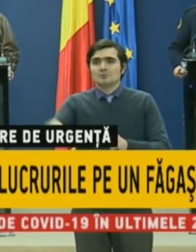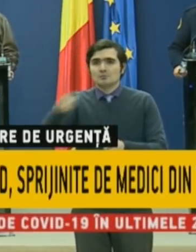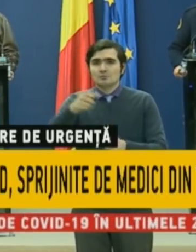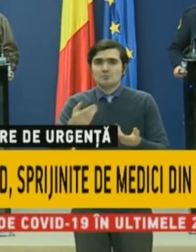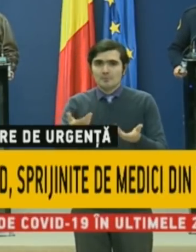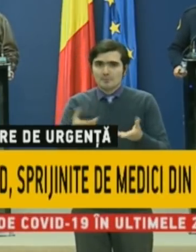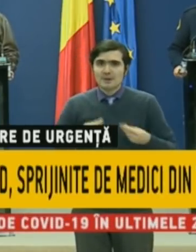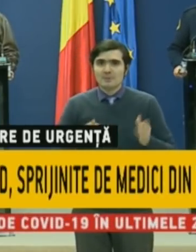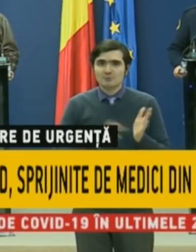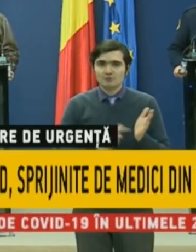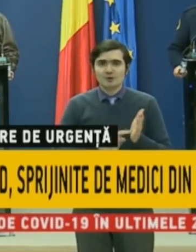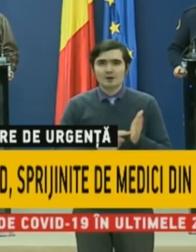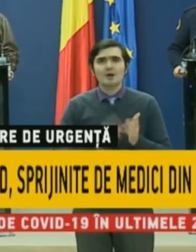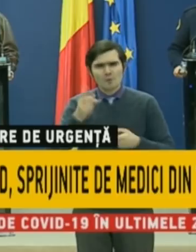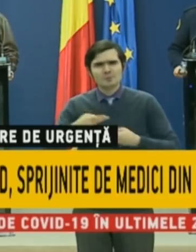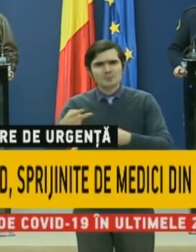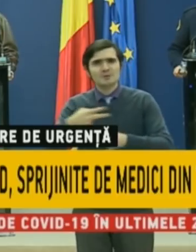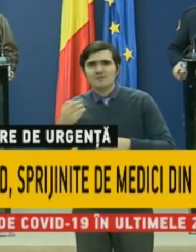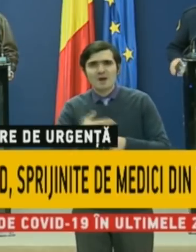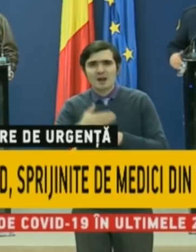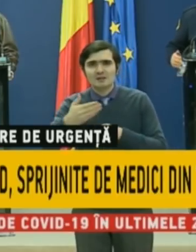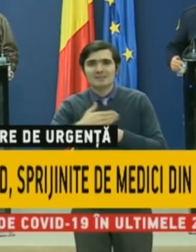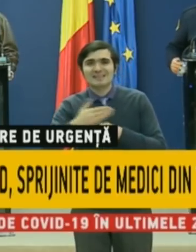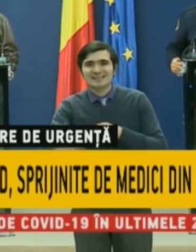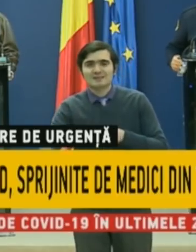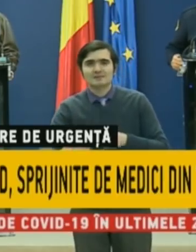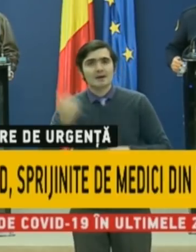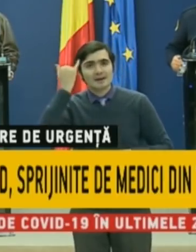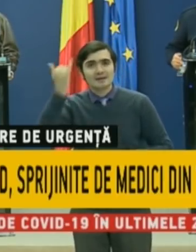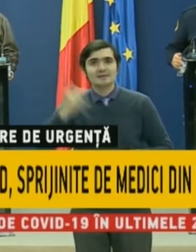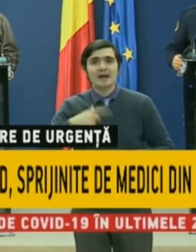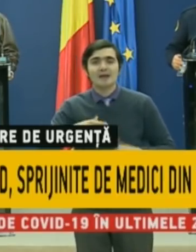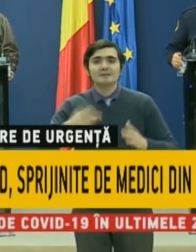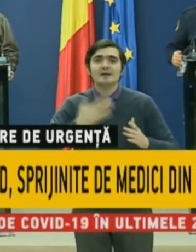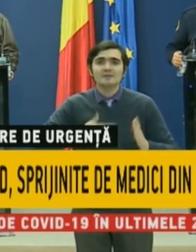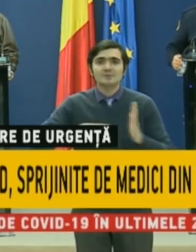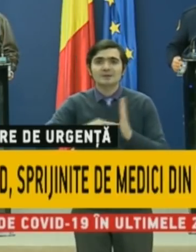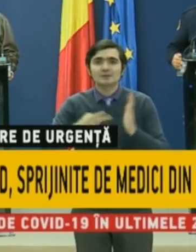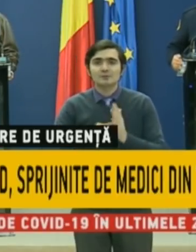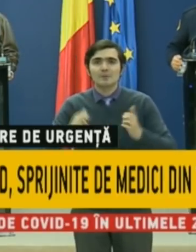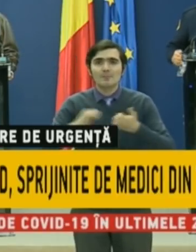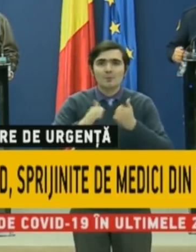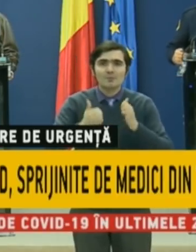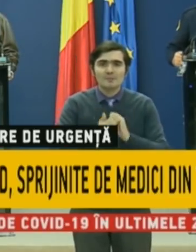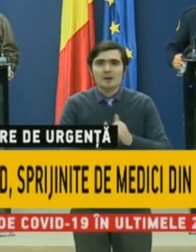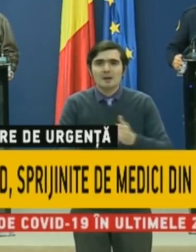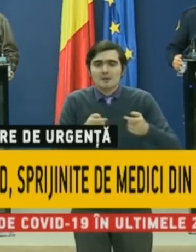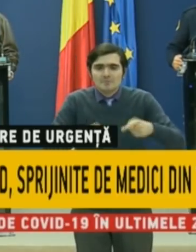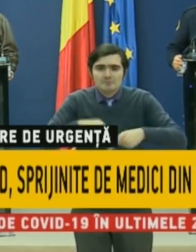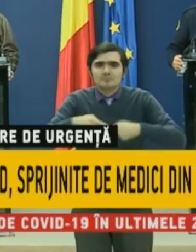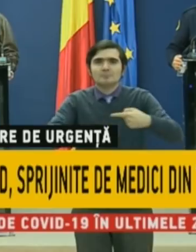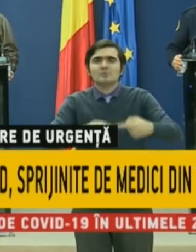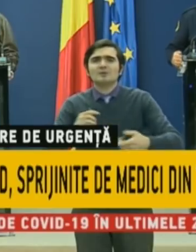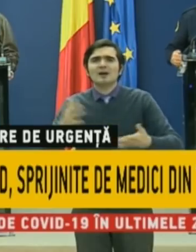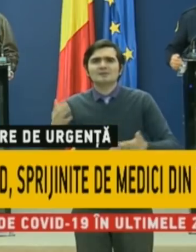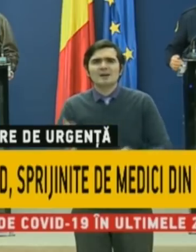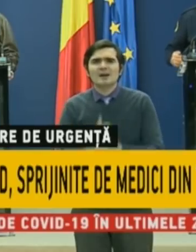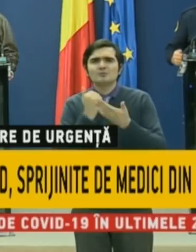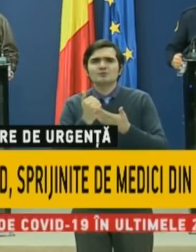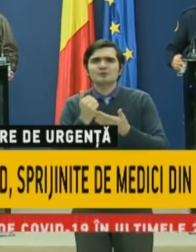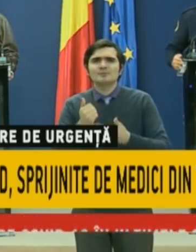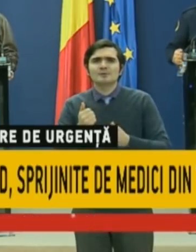bineînțeles, fără nicio întârziere. Și ideea este să rezolvăm problemele din mers și să reușim să readucem